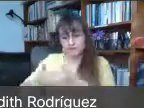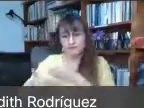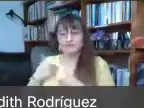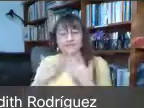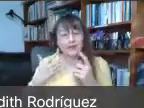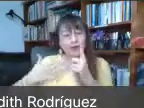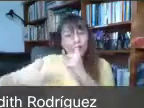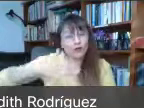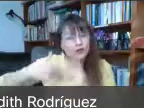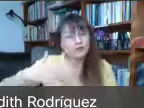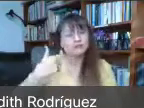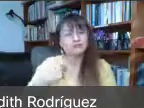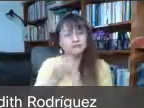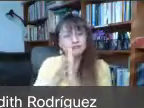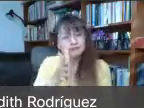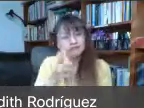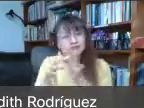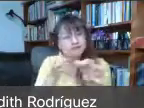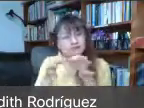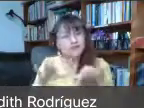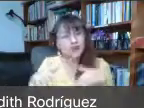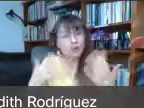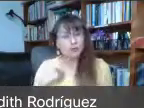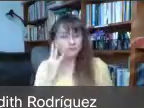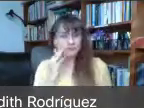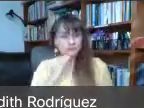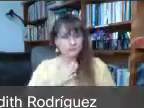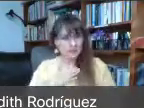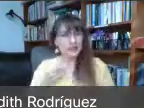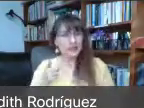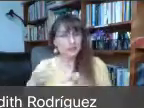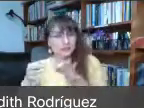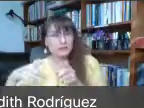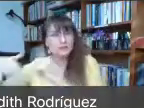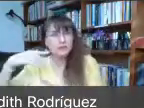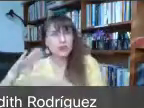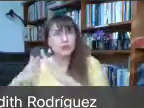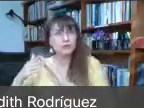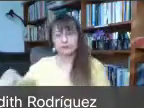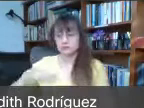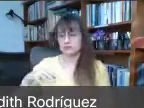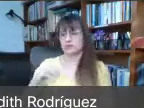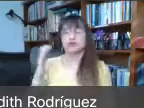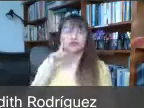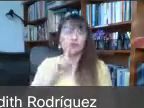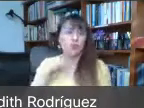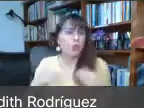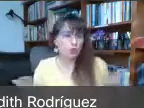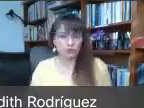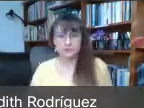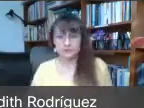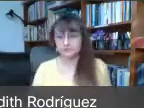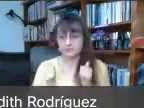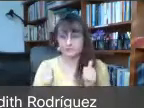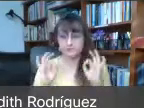suscitan. Realmente sí es un reto. Y nos tenemos que remitir a unos contextos, experiencias de vida, a unos